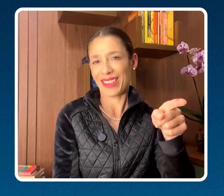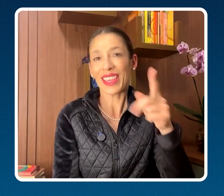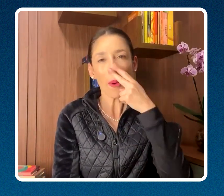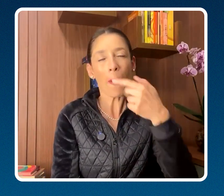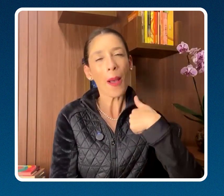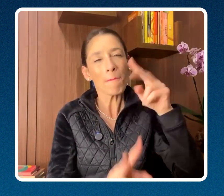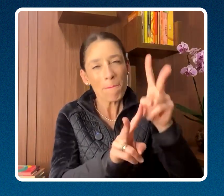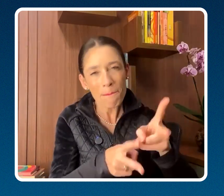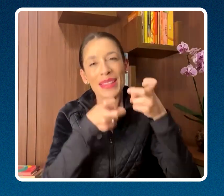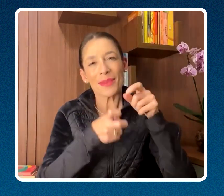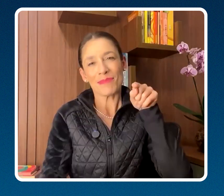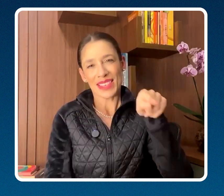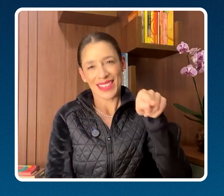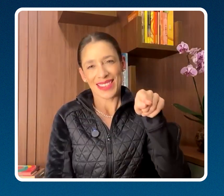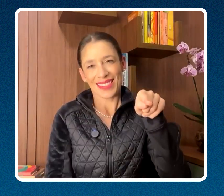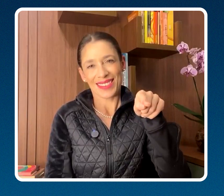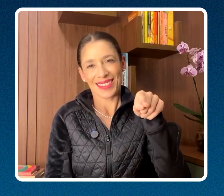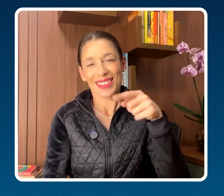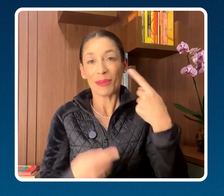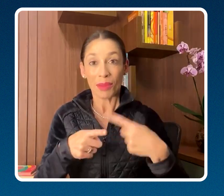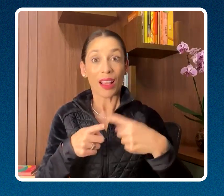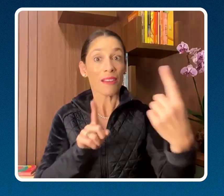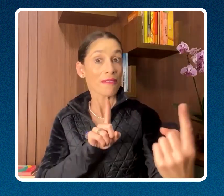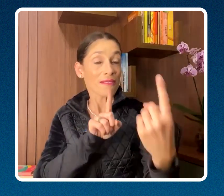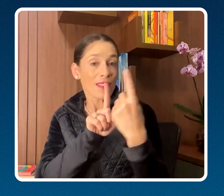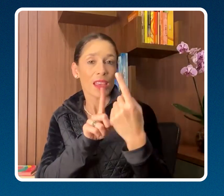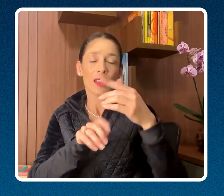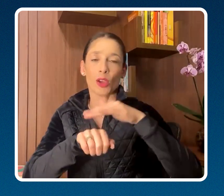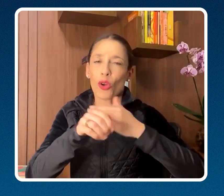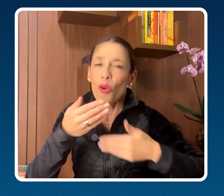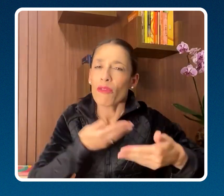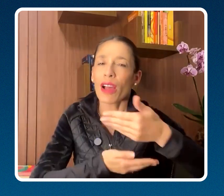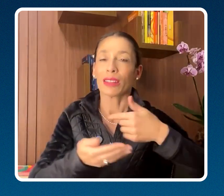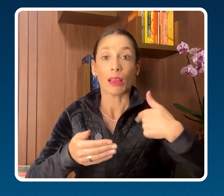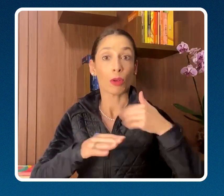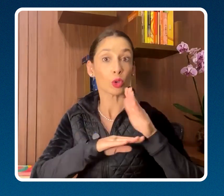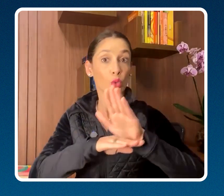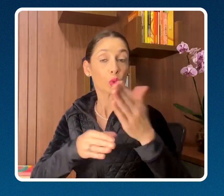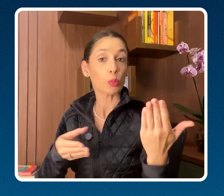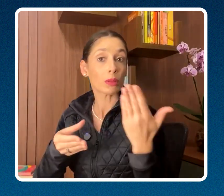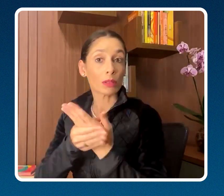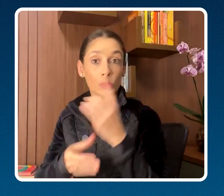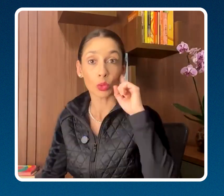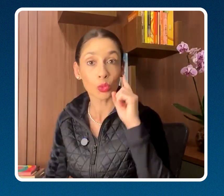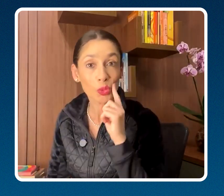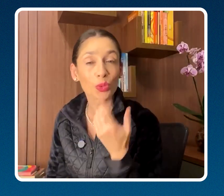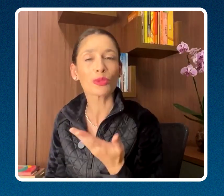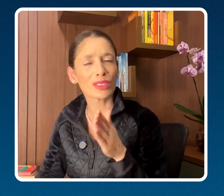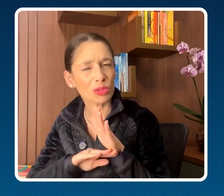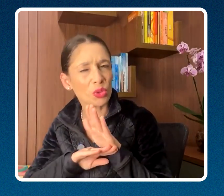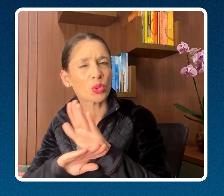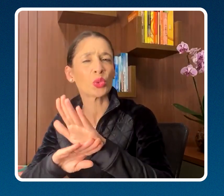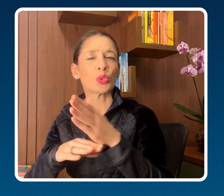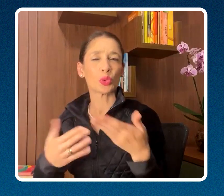meu paciente, mas eles vão lá, eles conversam, os processos sou eu que abro. E muitos deles que chegaram